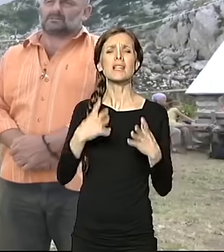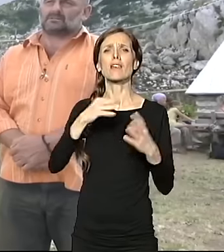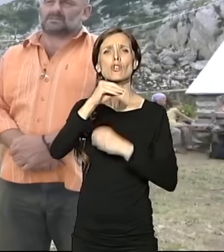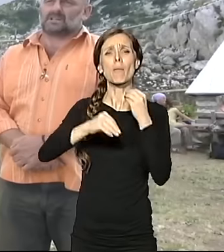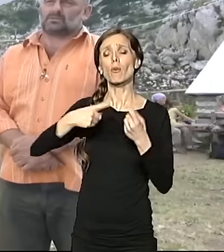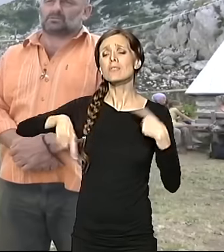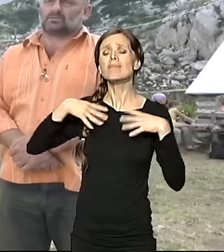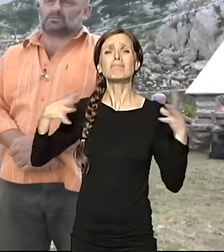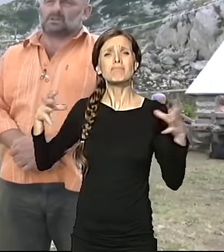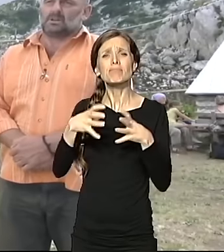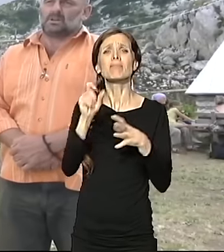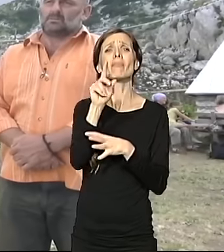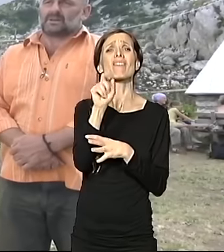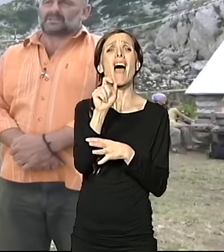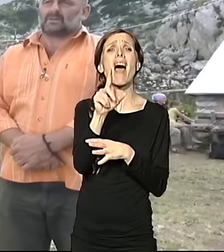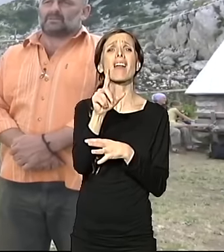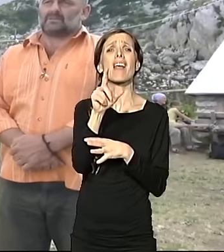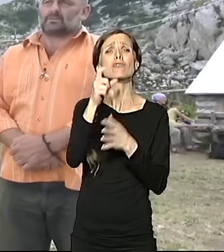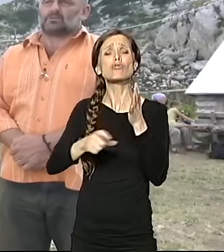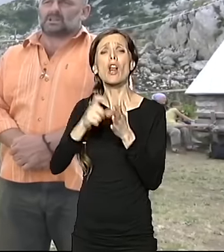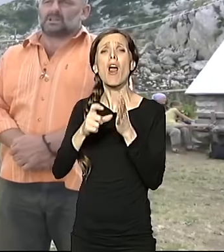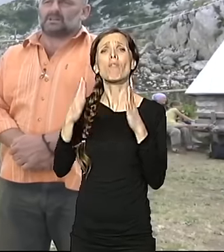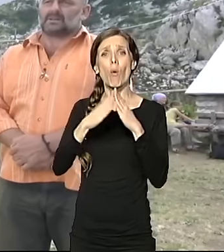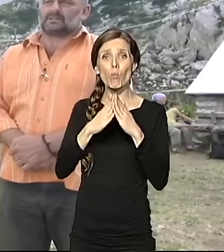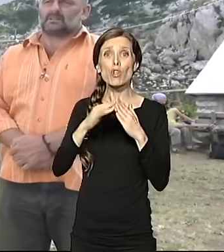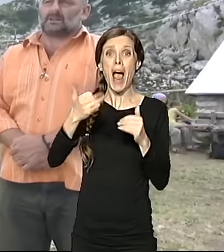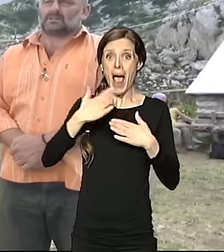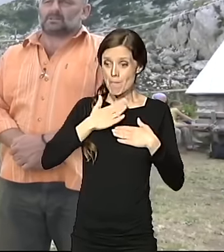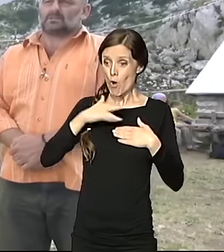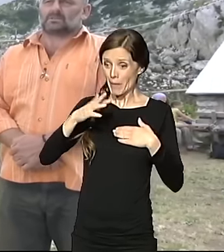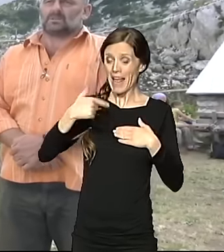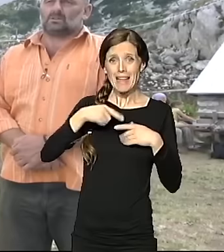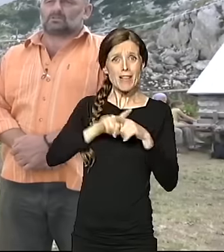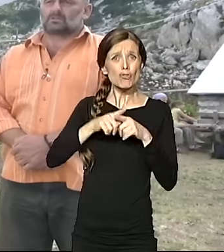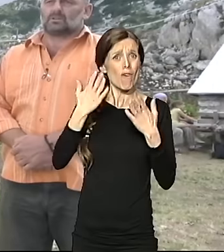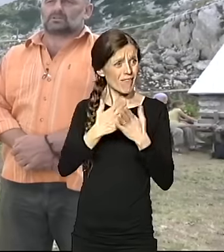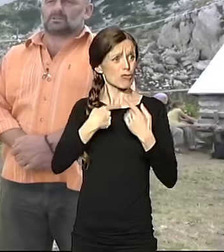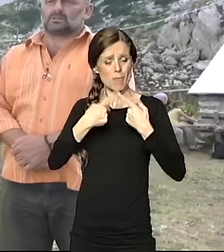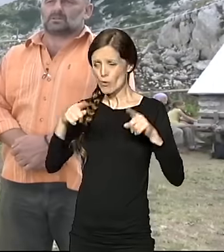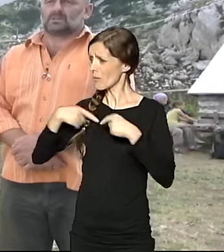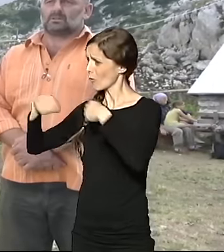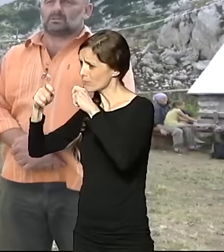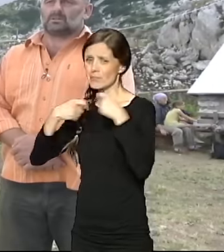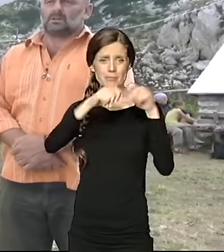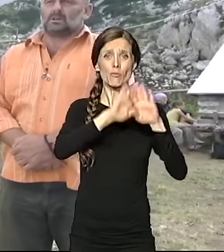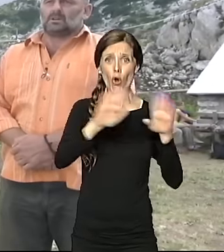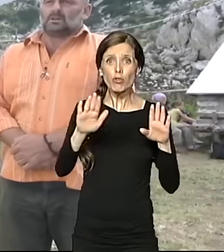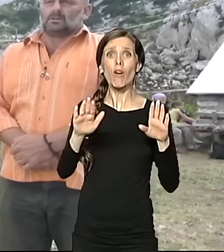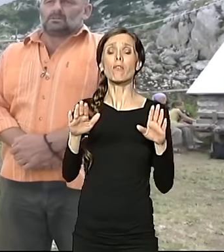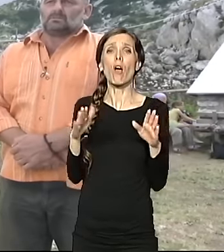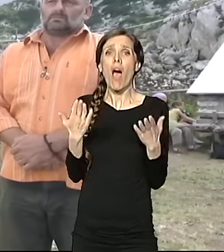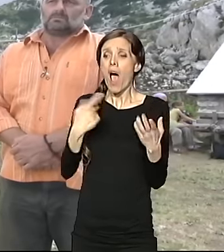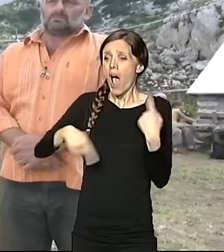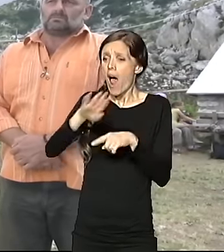12-ero zajedno u kuću. Premda smo napravili kuće i ja i brat, ali toliko smo složni i toliko,